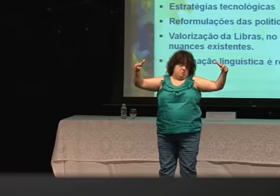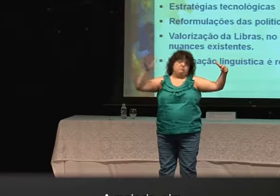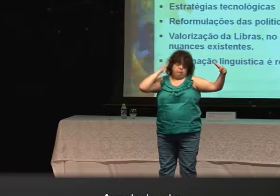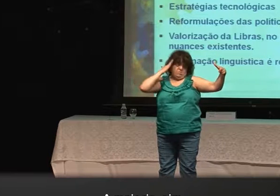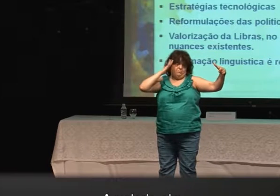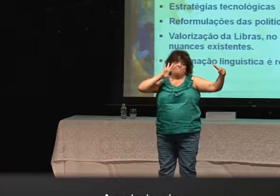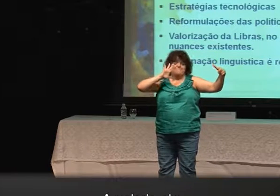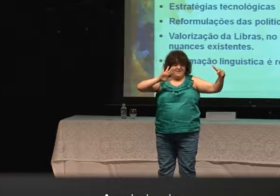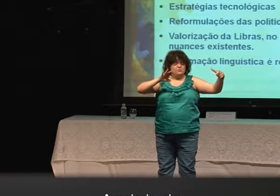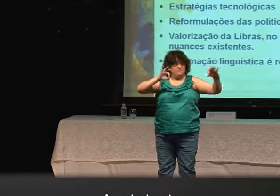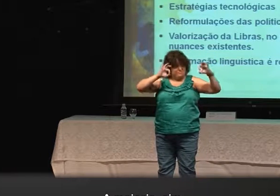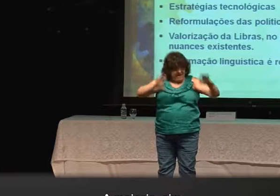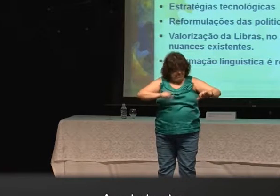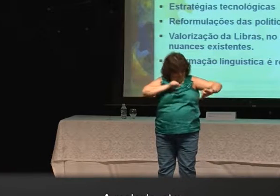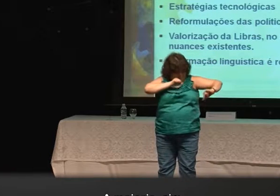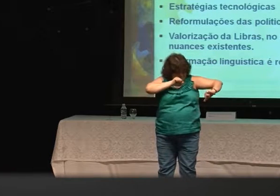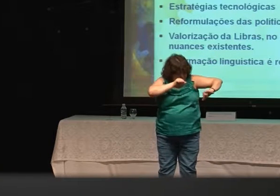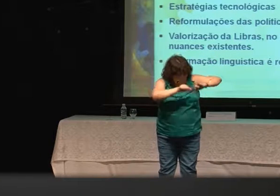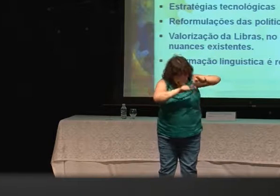A maioria, sim.